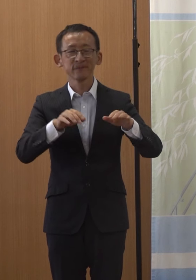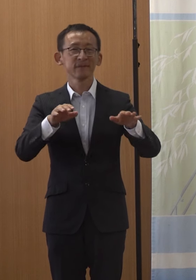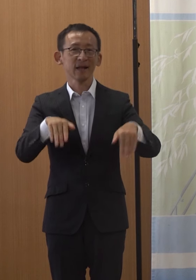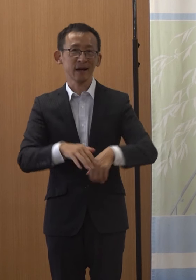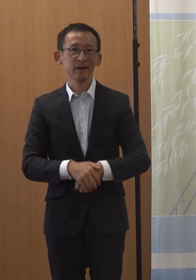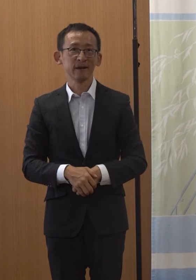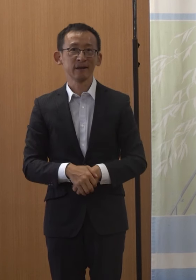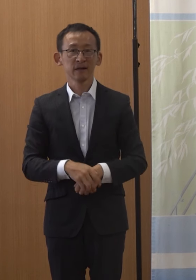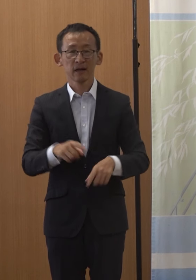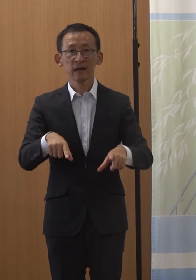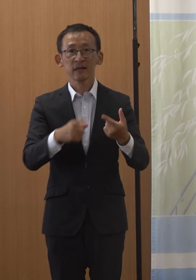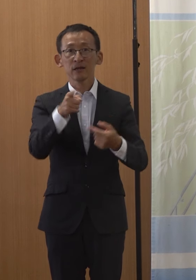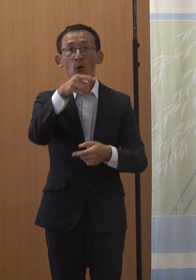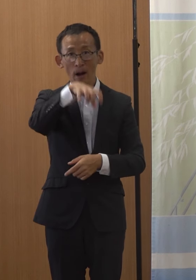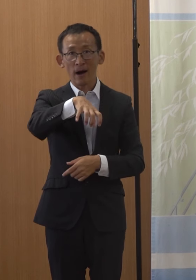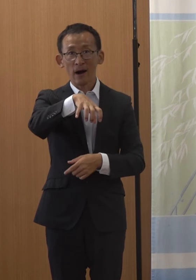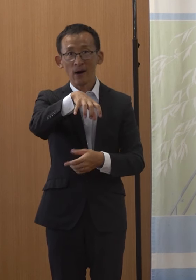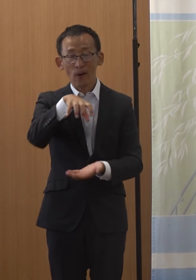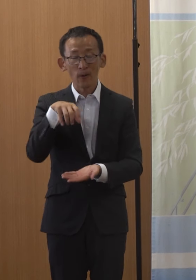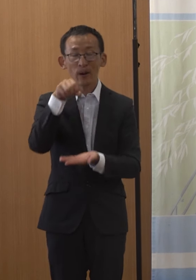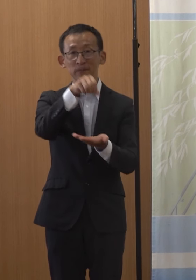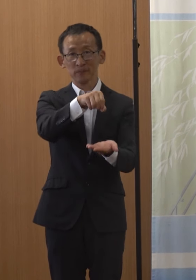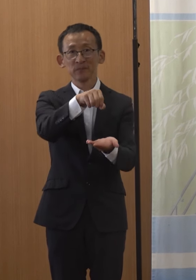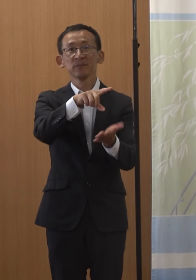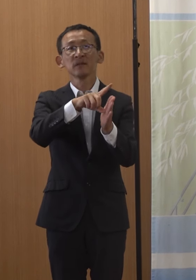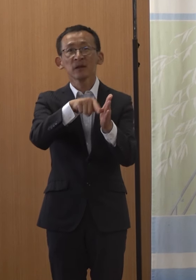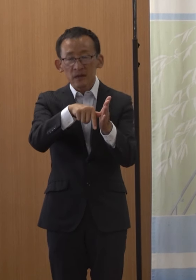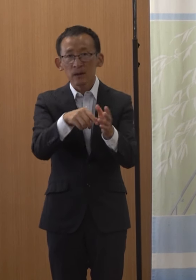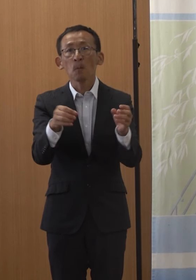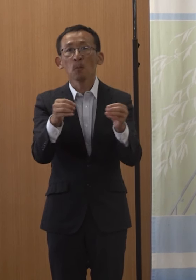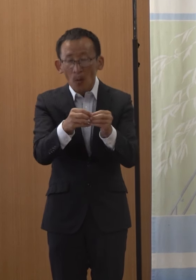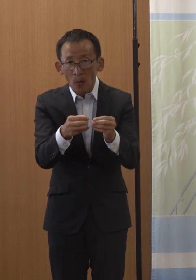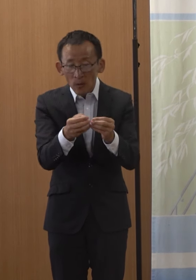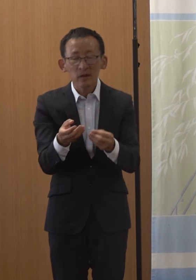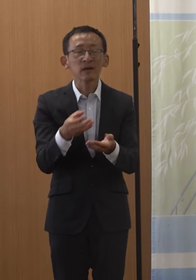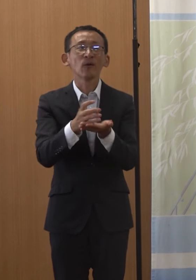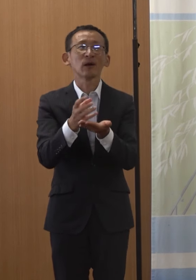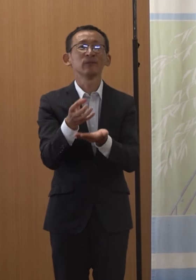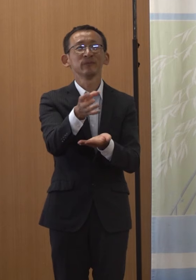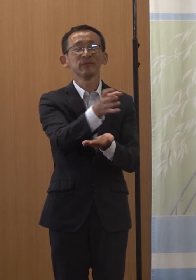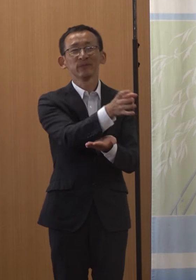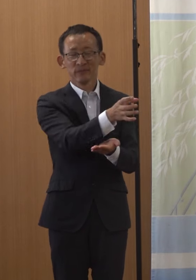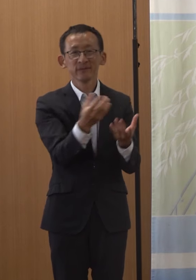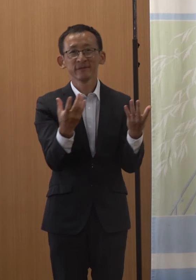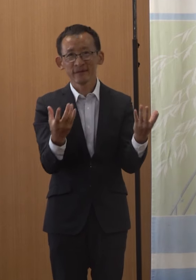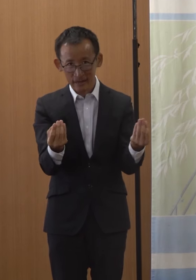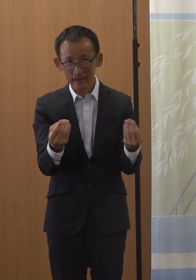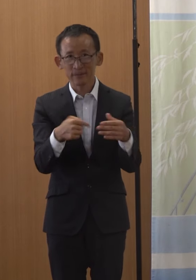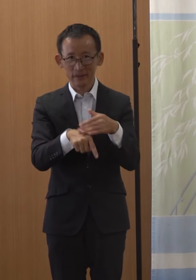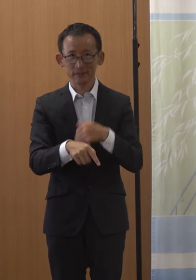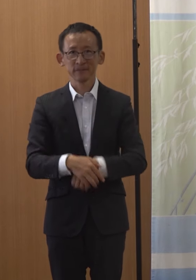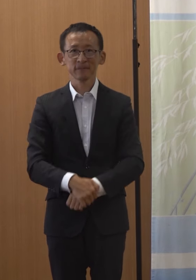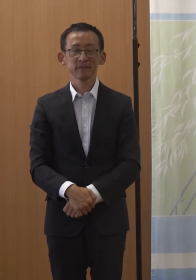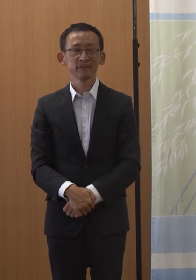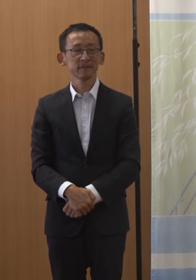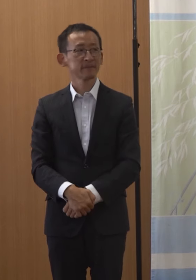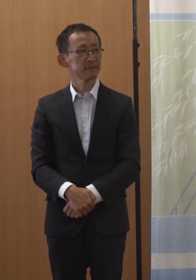場を設置した時には木の場に、お配りしていただいたということになります。